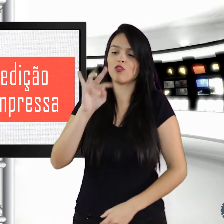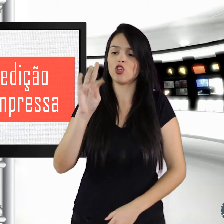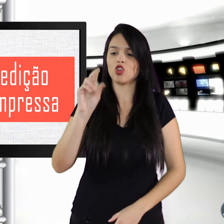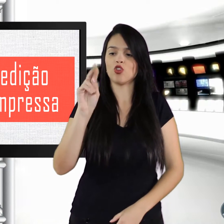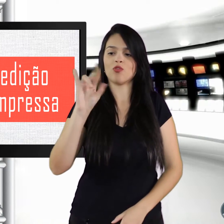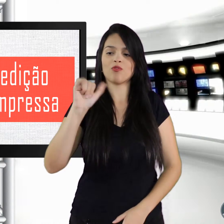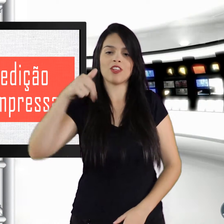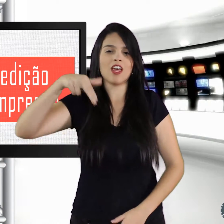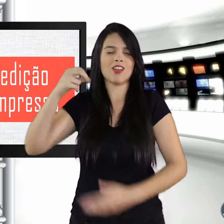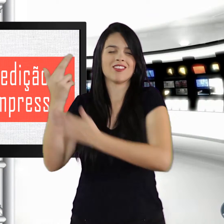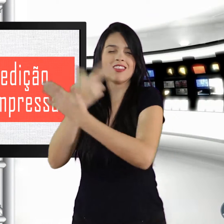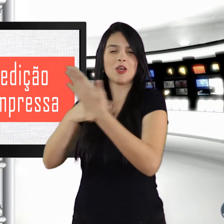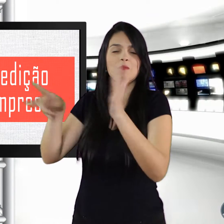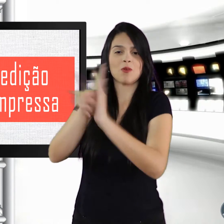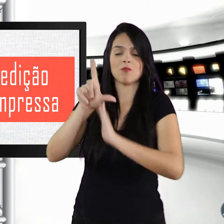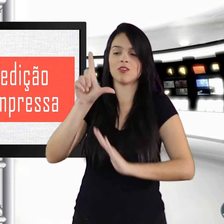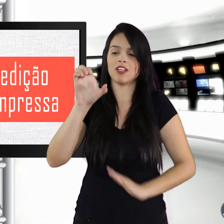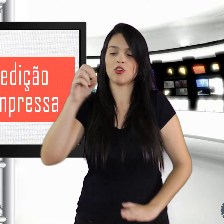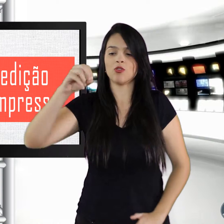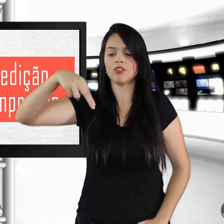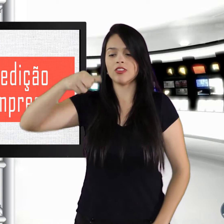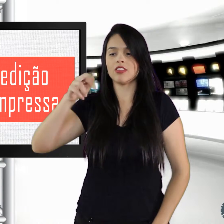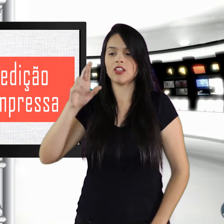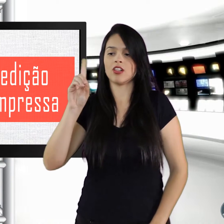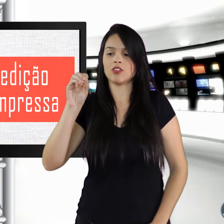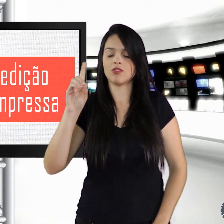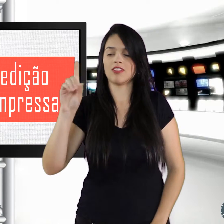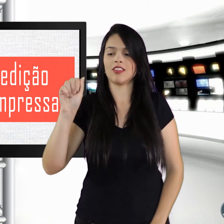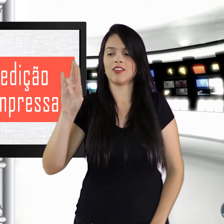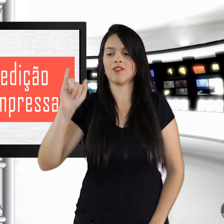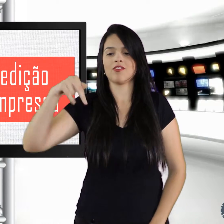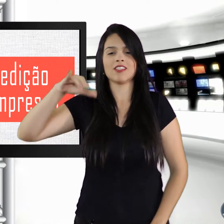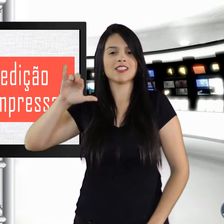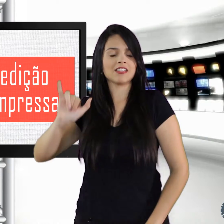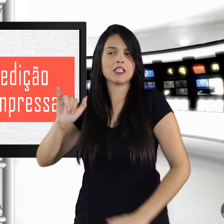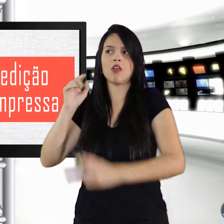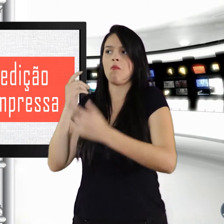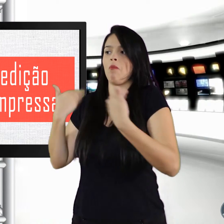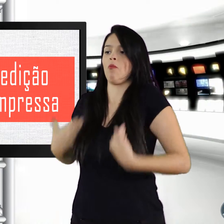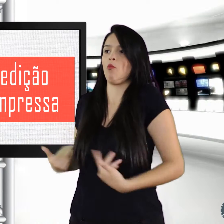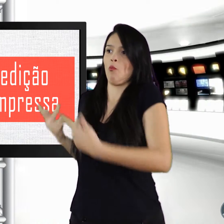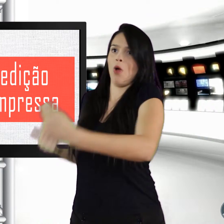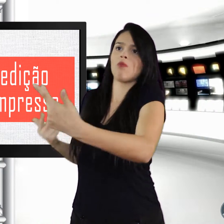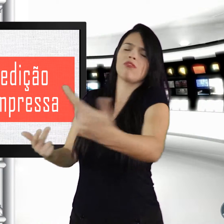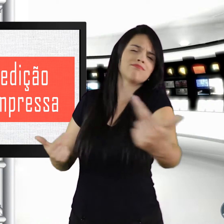Leonardo da Vinci, que representa o cânone das proporções. Somos muitos, e de muitos